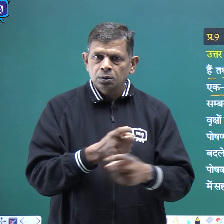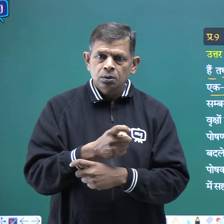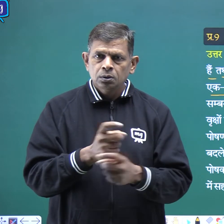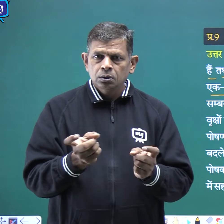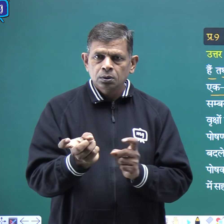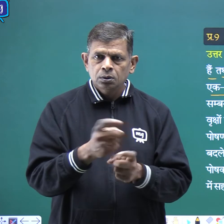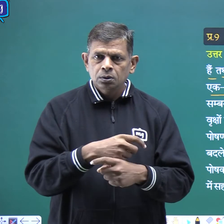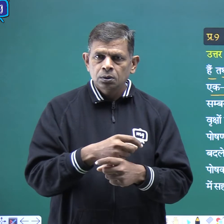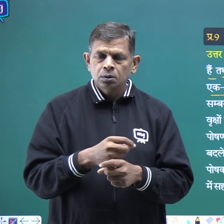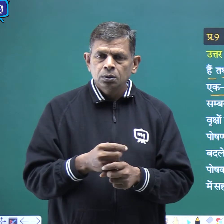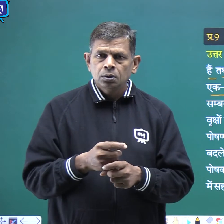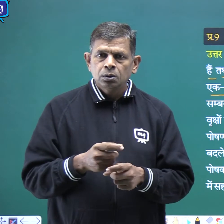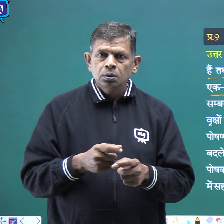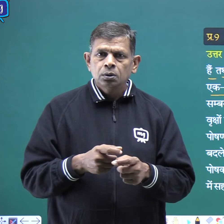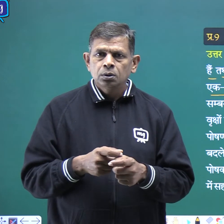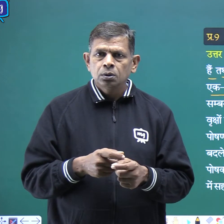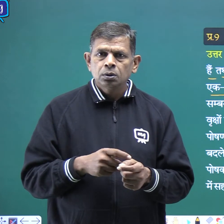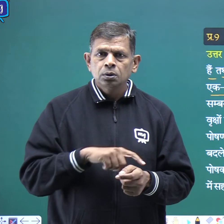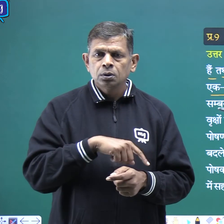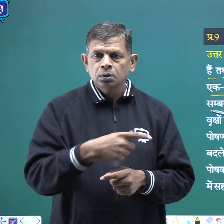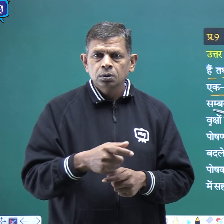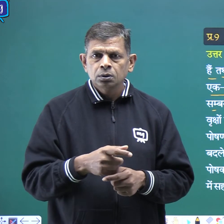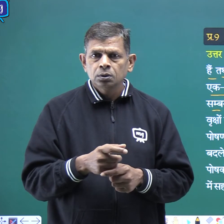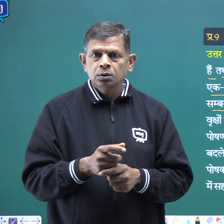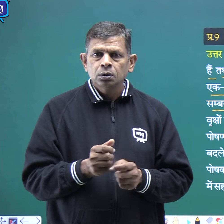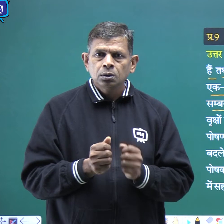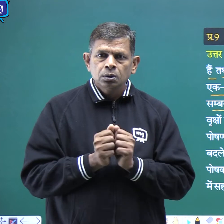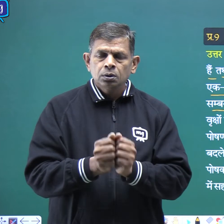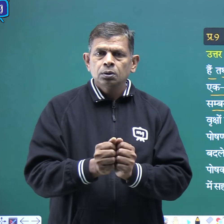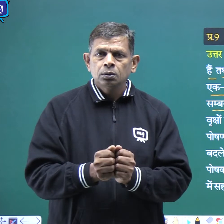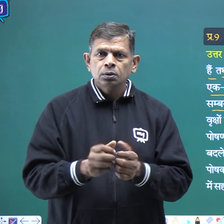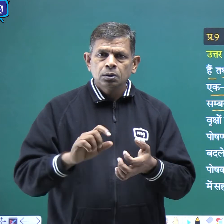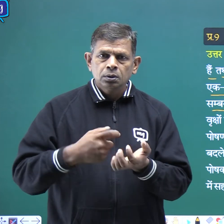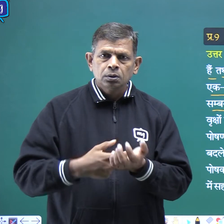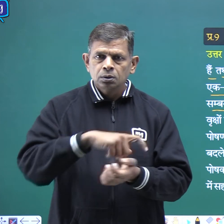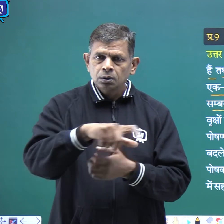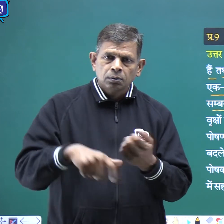इसे सहजीवी संबंध कहते हैं।